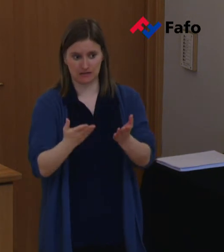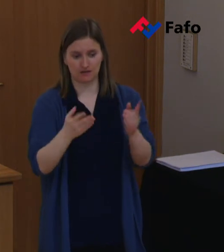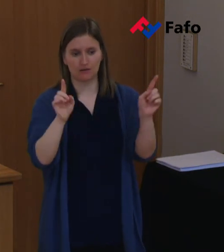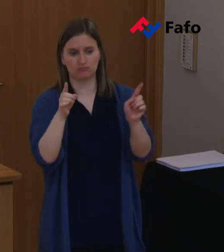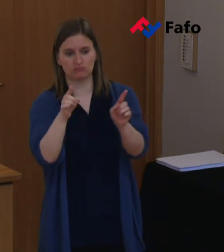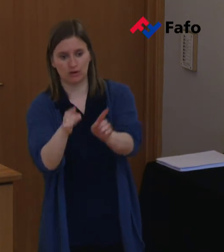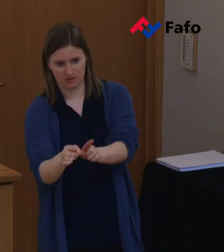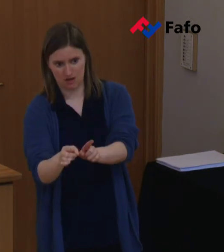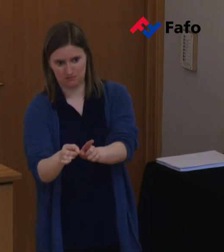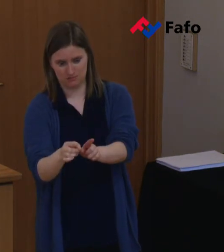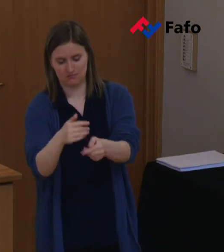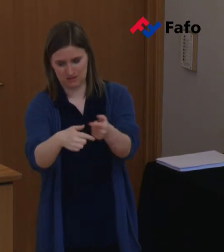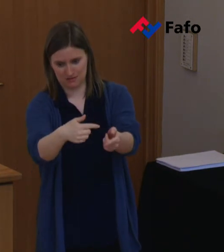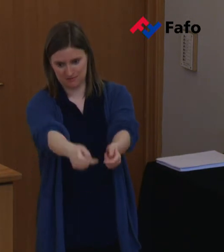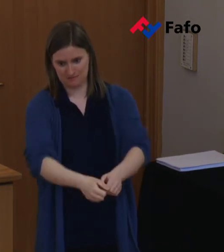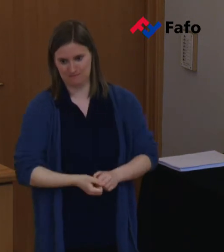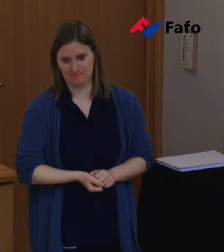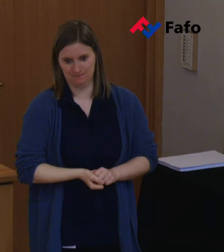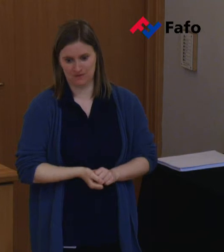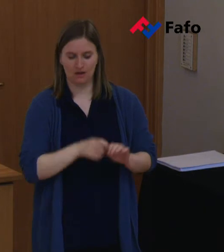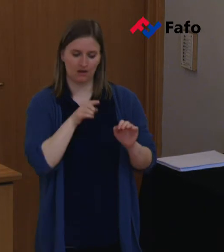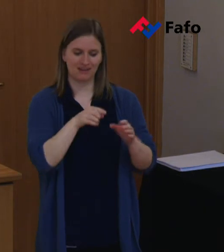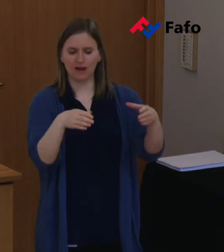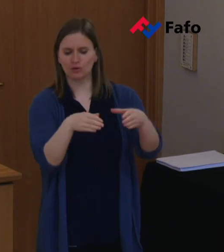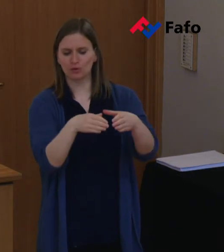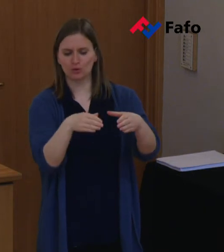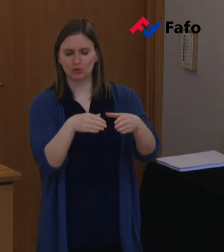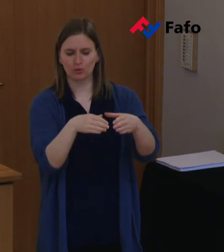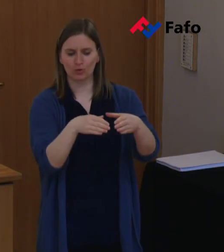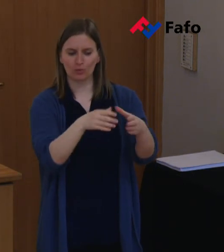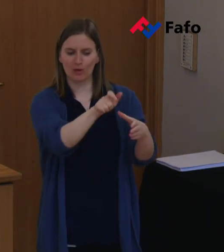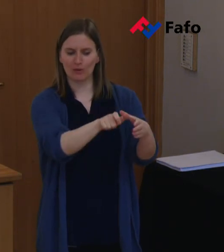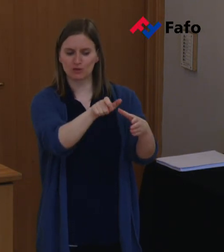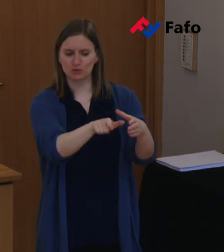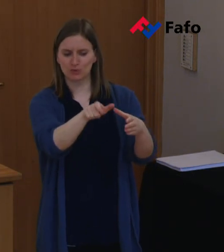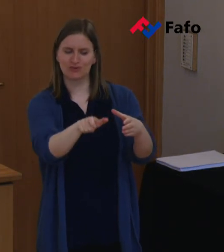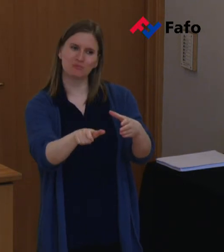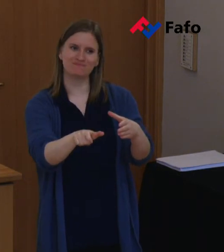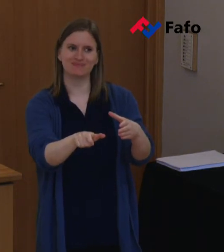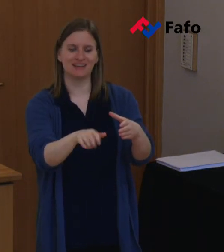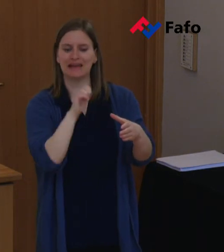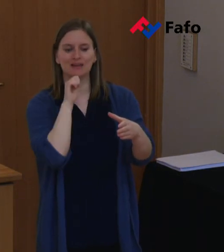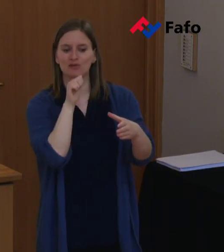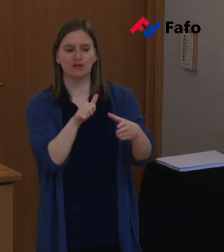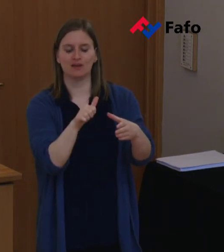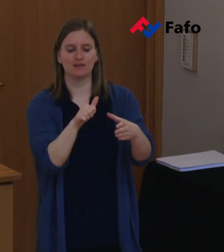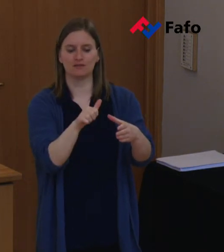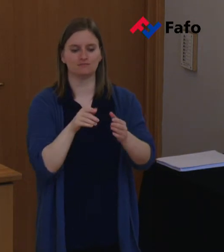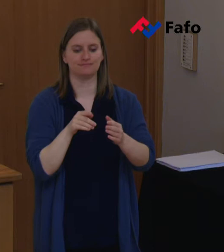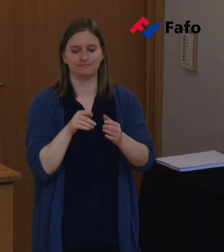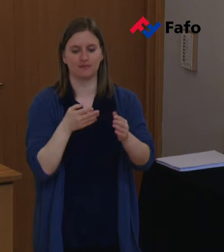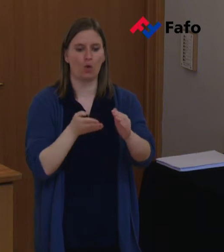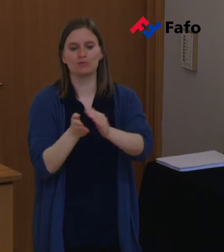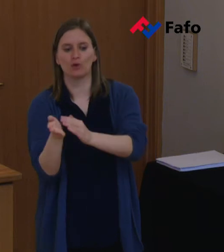avta. Dette jo dels en gruppe med personer som ikke nødvendigvis oppsøker tjenesten og